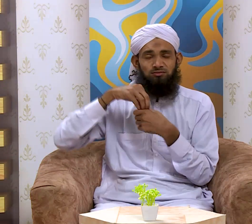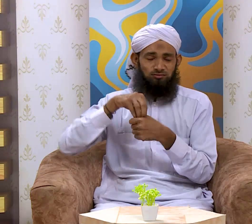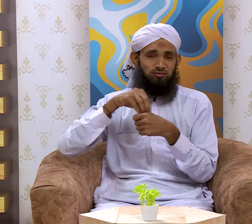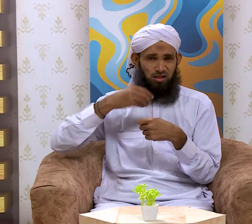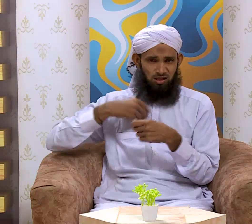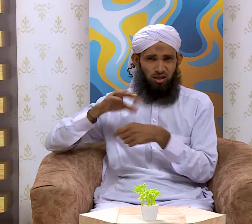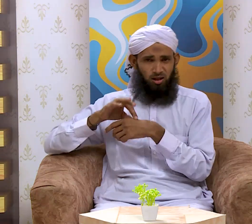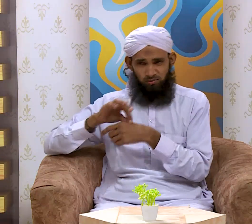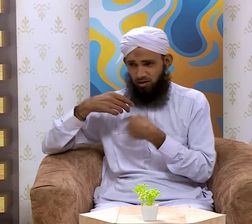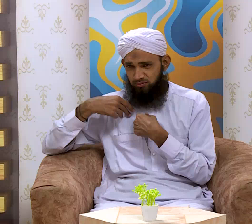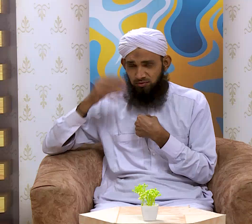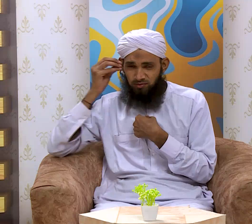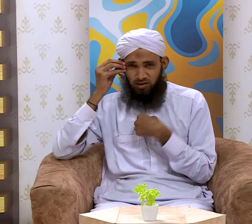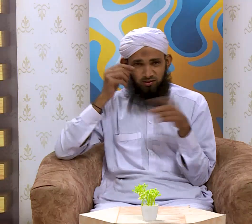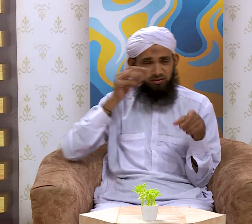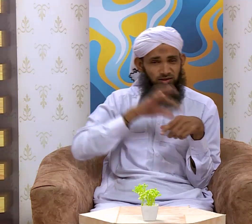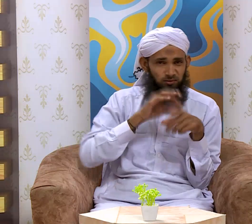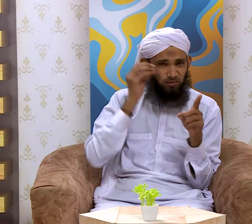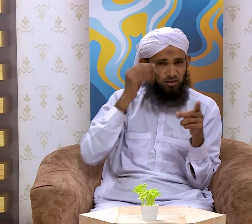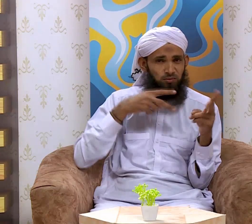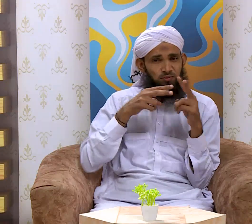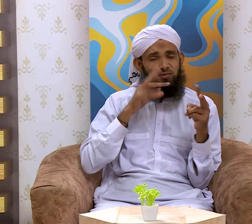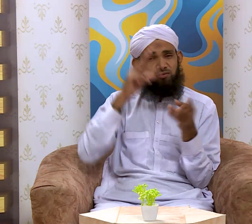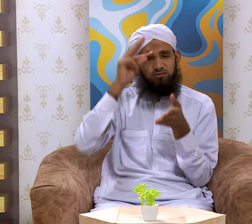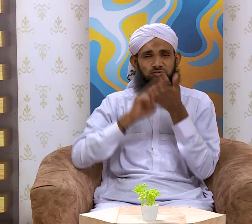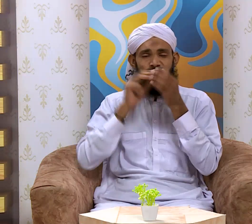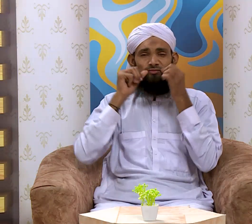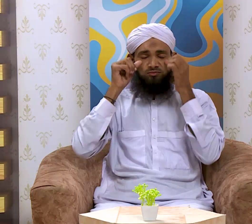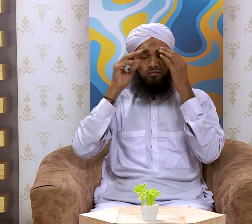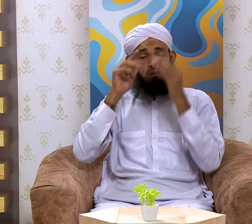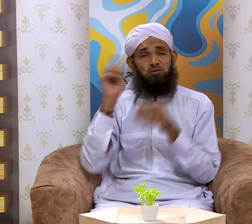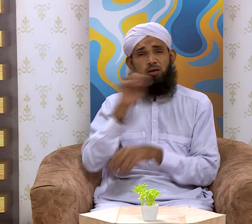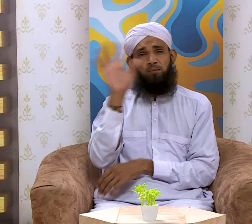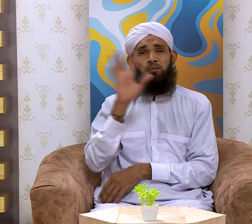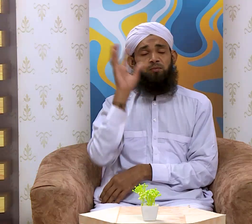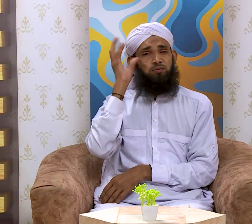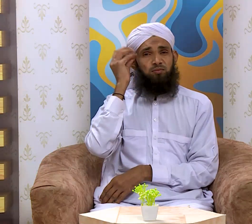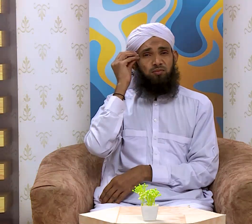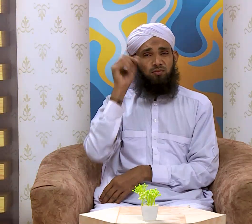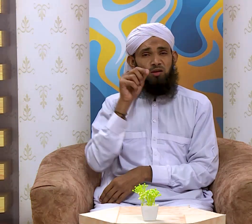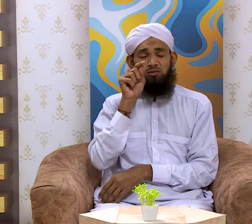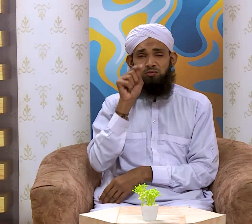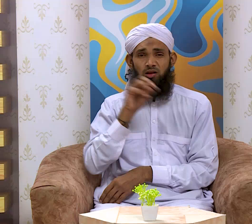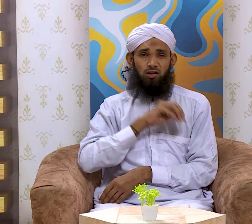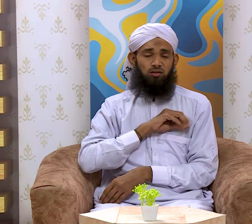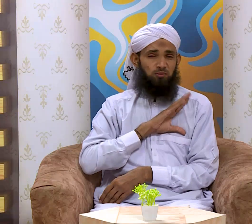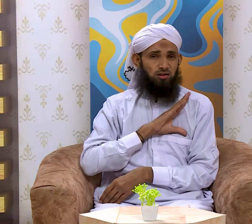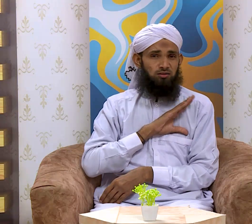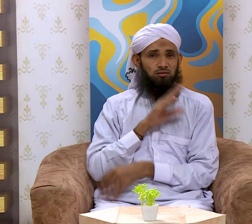اپنے پاس بیٹھنے والوں کو، اور فقط پہچانتے ہی نہیں بلکہ ان کے ایک ایک عمل، ایک ایک حرکت کو دیکھ رہے